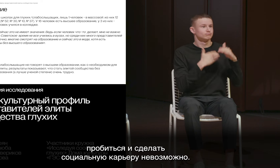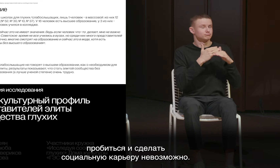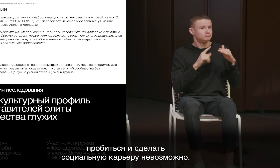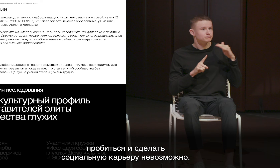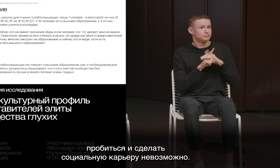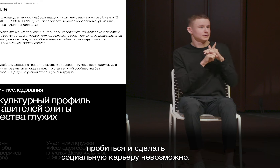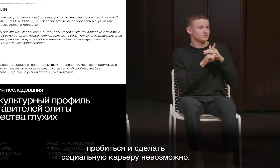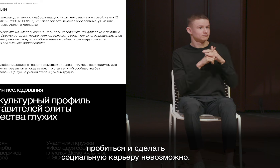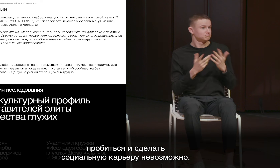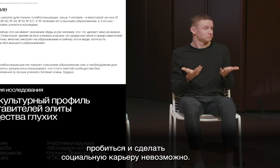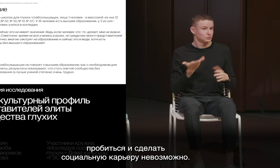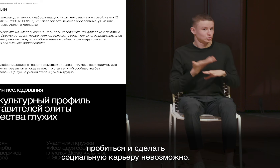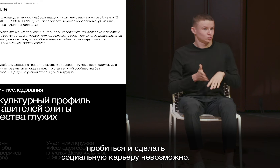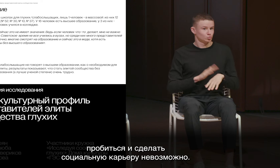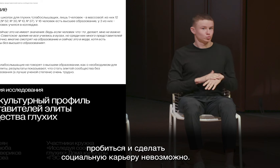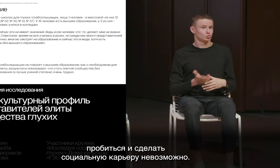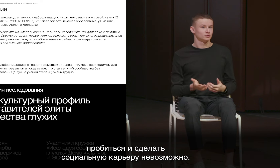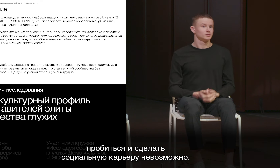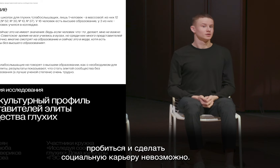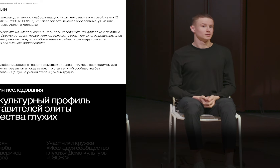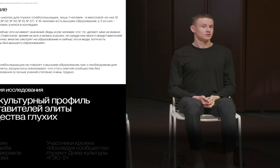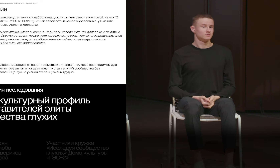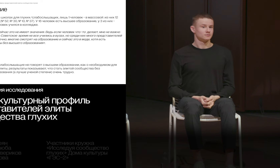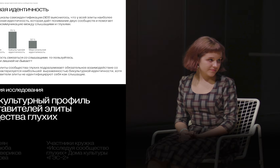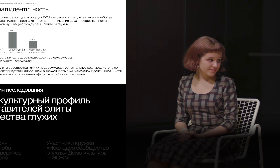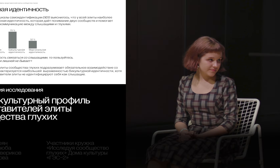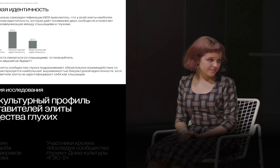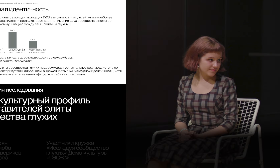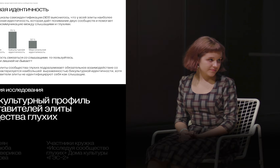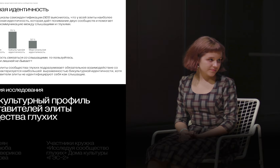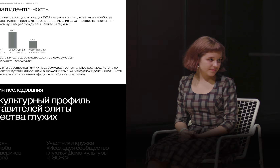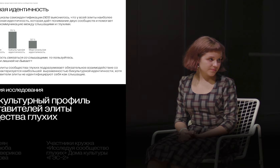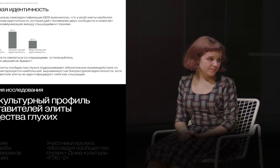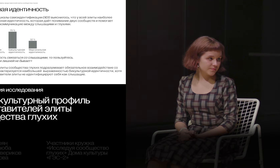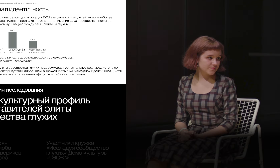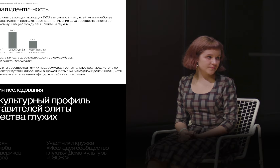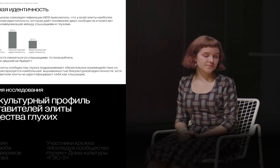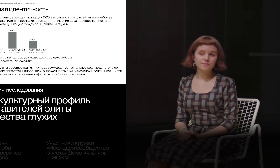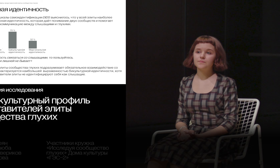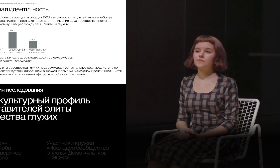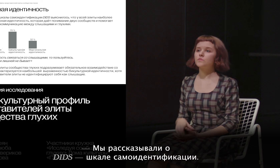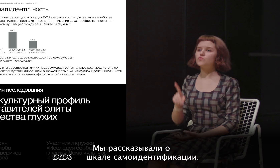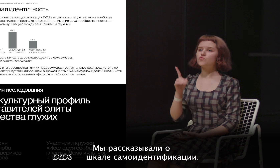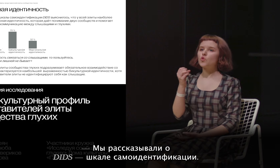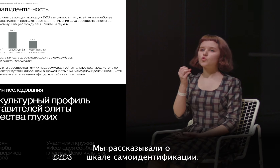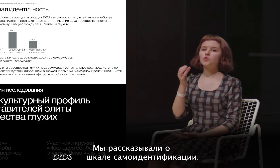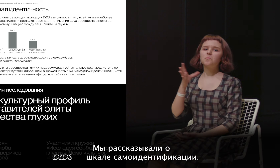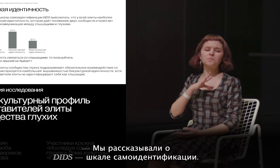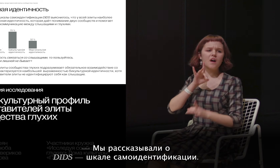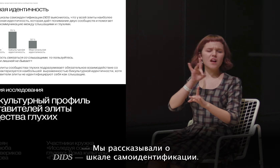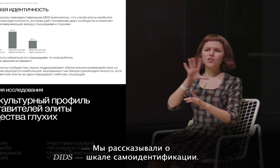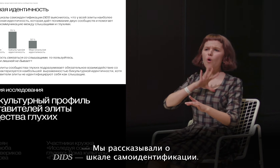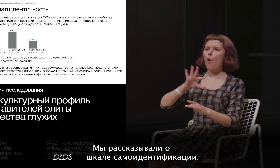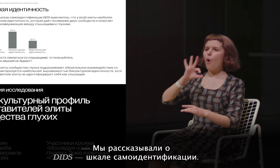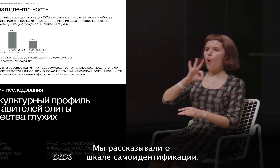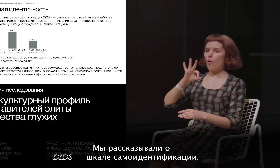образование необходимо для того, чтобы попасть в элиту, потому что без него пробиться и сделать социальную карьеру невозможно. Что еще